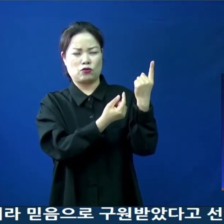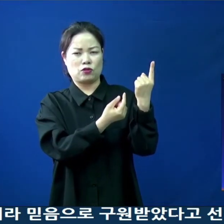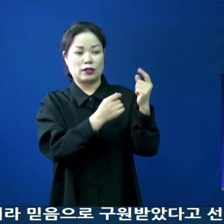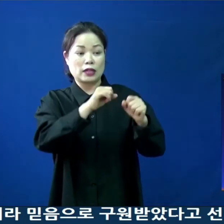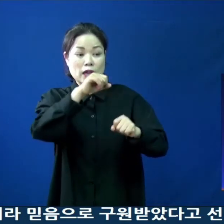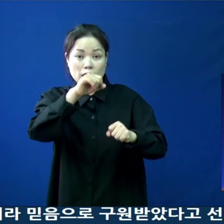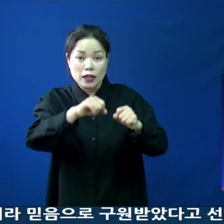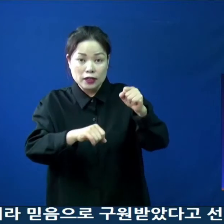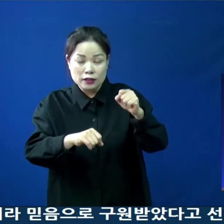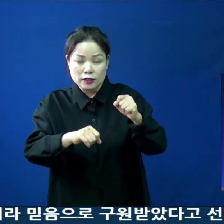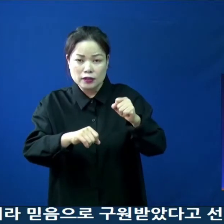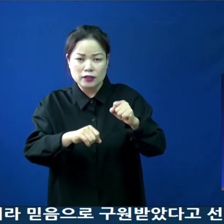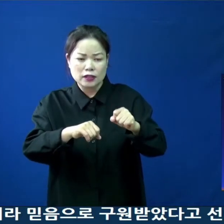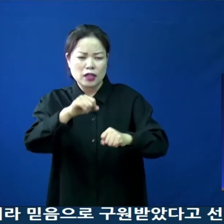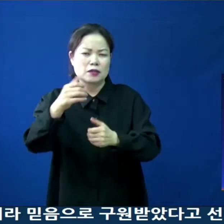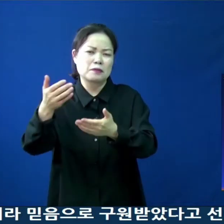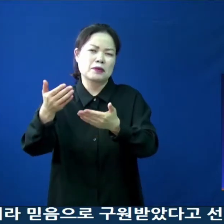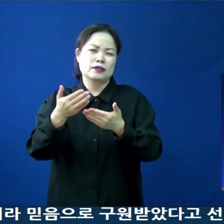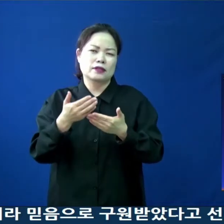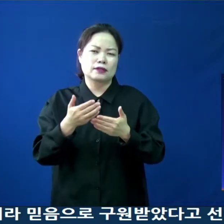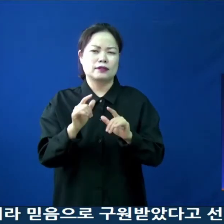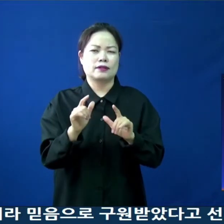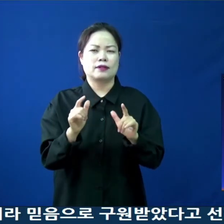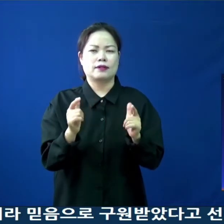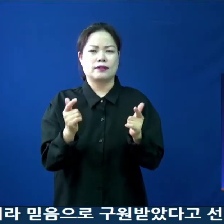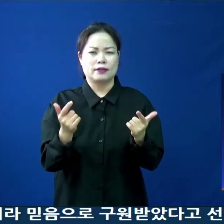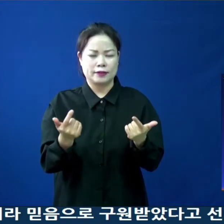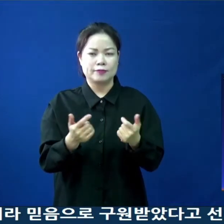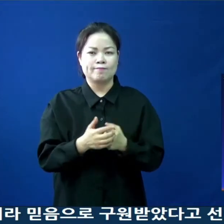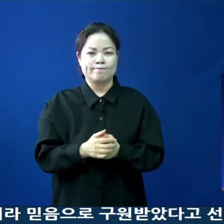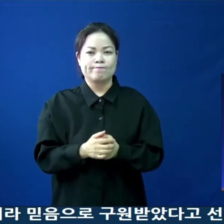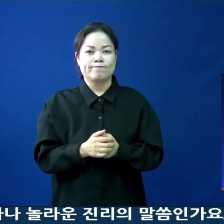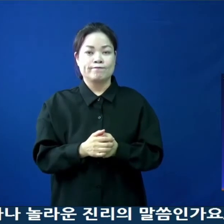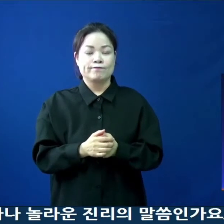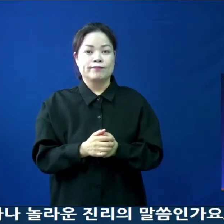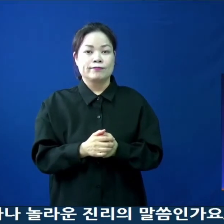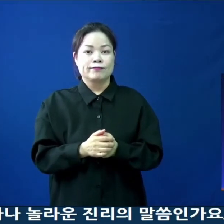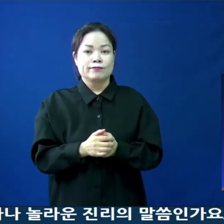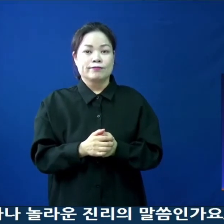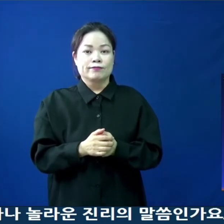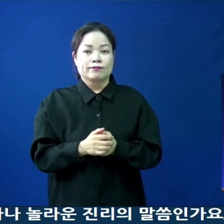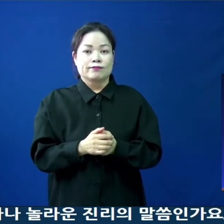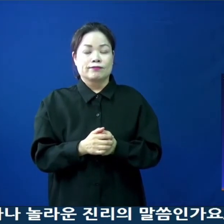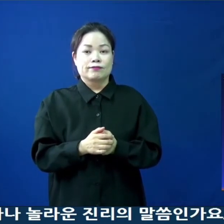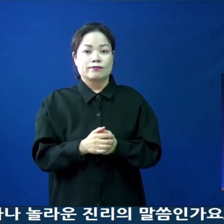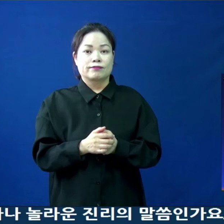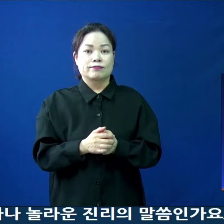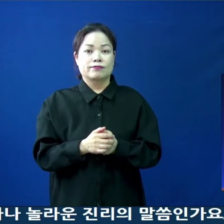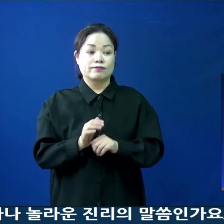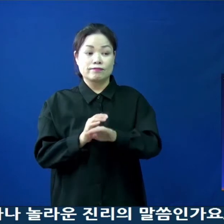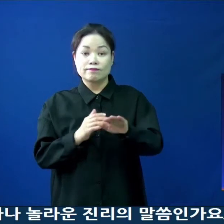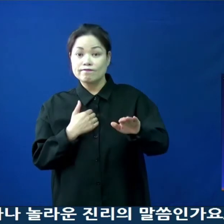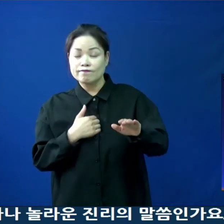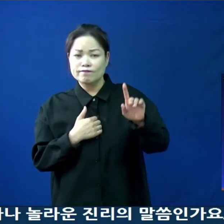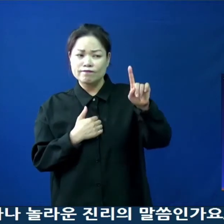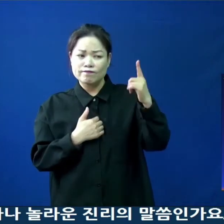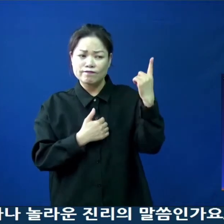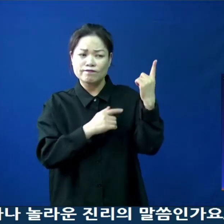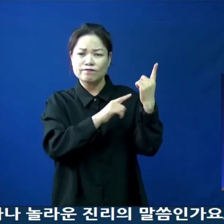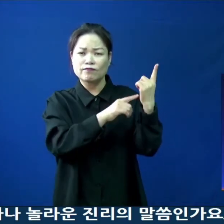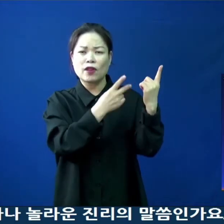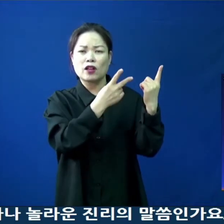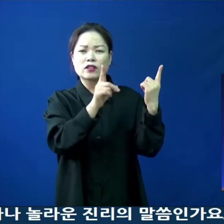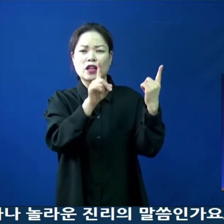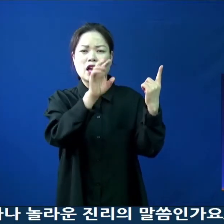행위로 하나님 앞에 받아들여진 것이 아니다라고 이야기하고 있습니다. 우리가 알다시피 다윗이